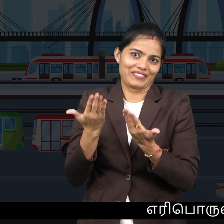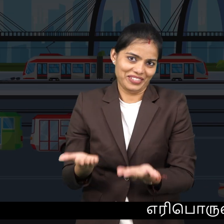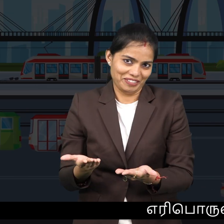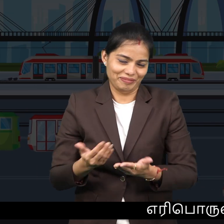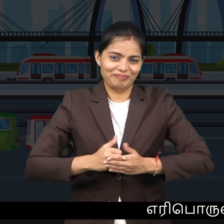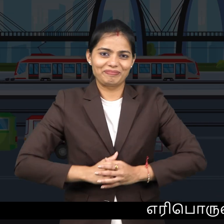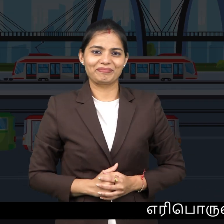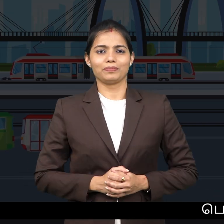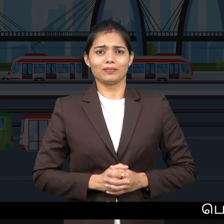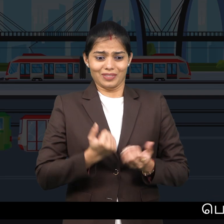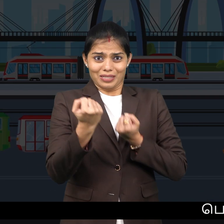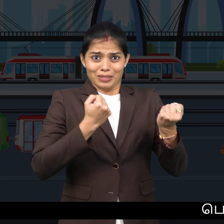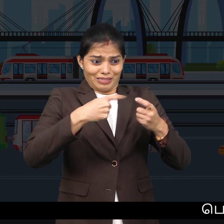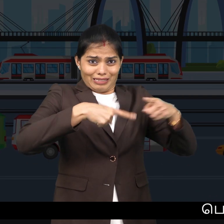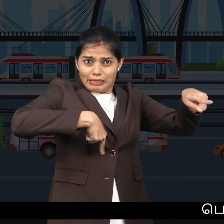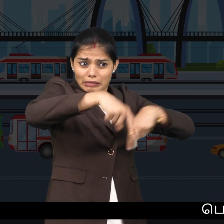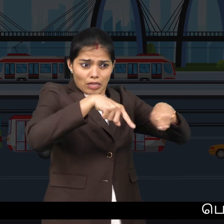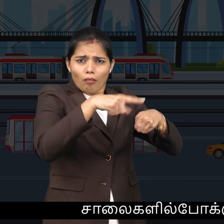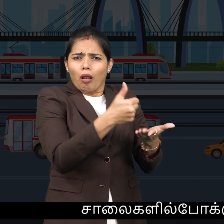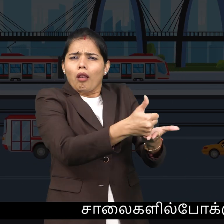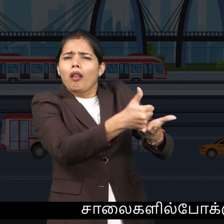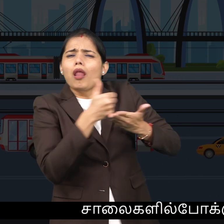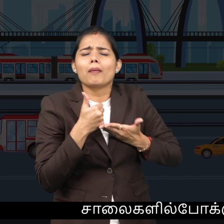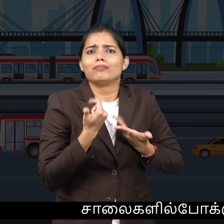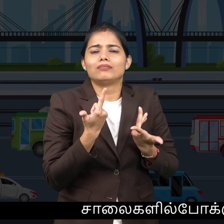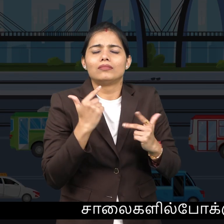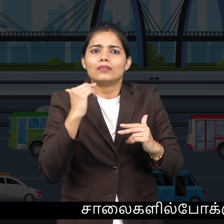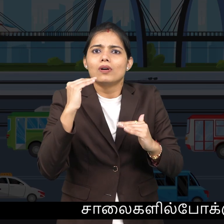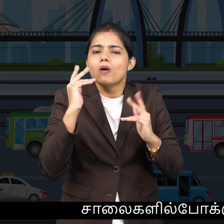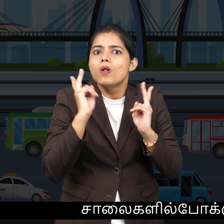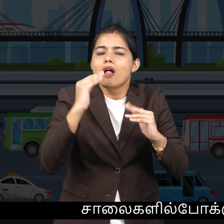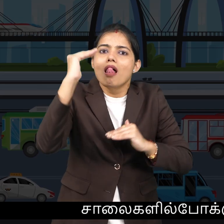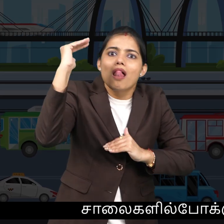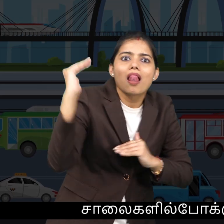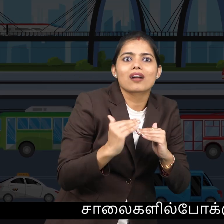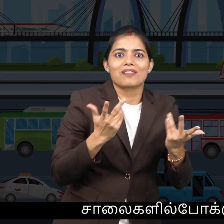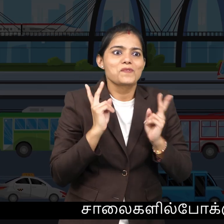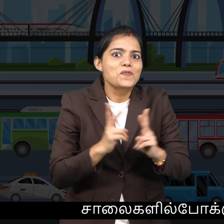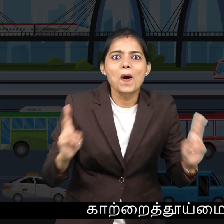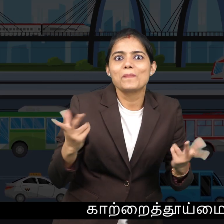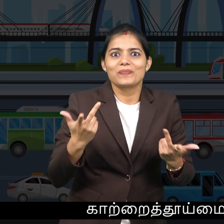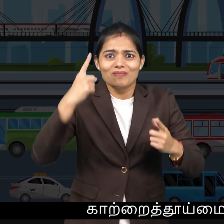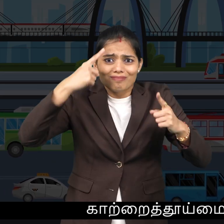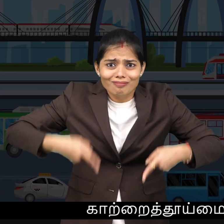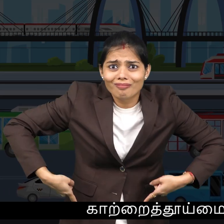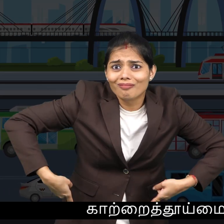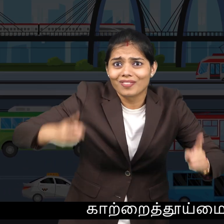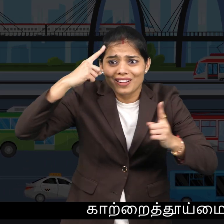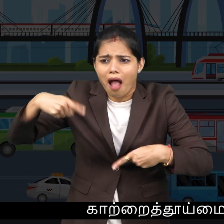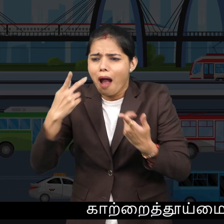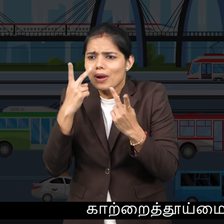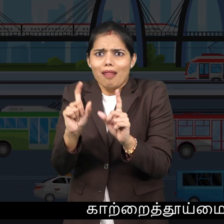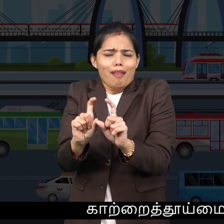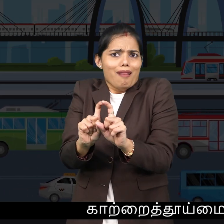உதவுகிறது. பொது போக்குவரத்து சாலைகளில் போக்குவரத்து நெரிசலை குறைக்கவும் காற்றை